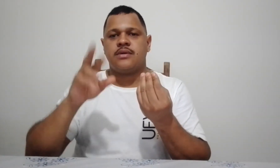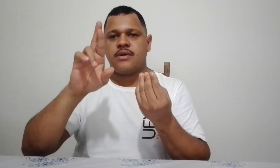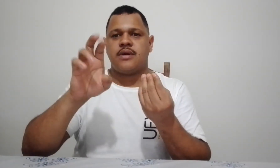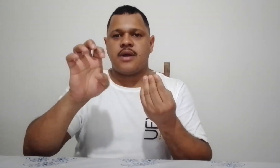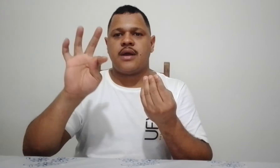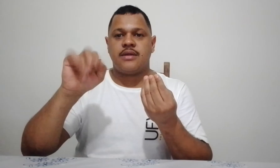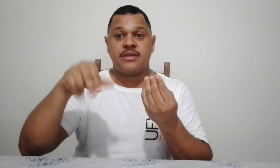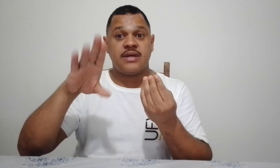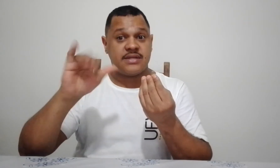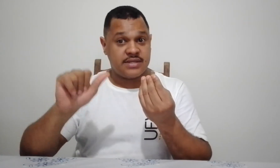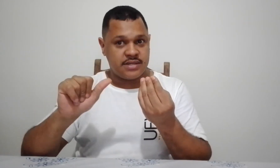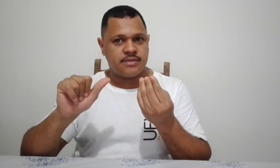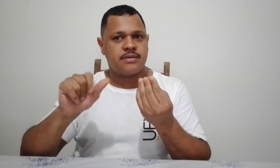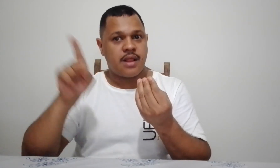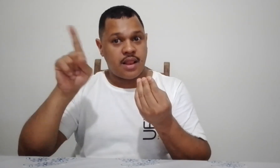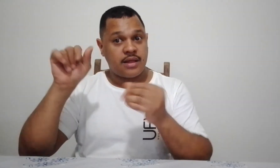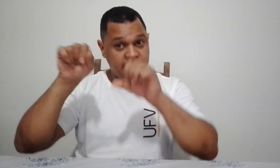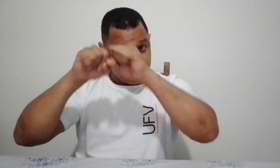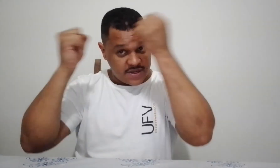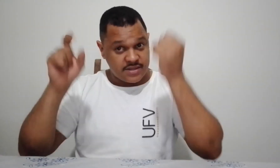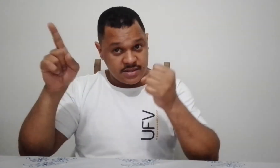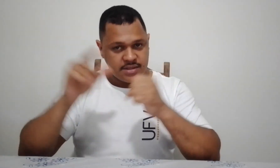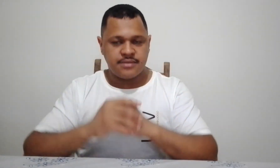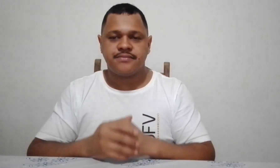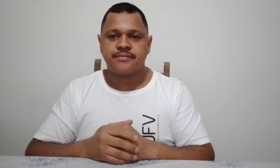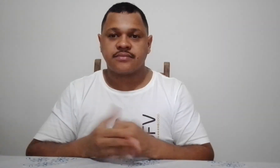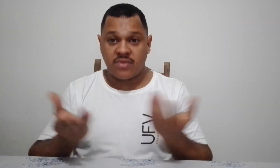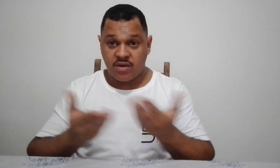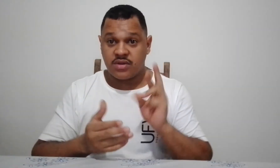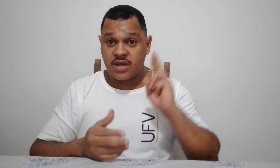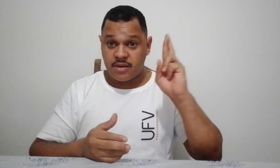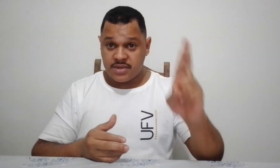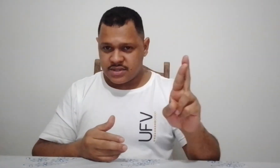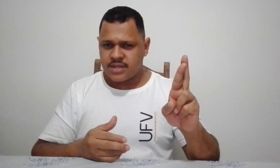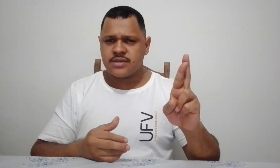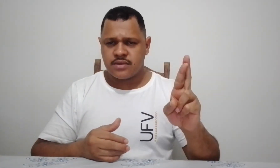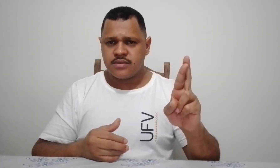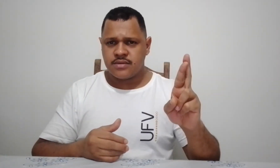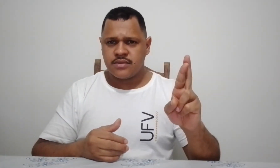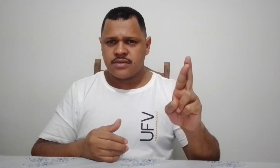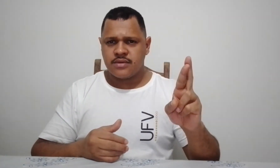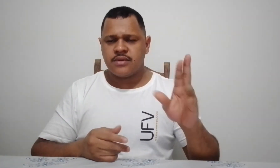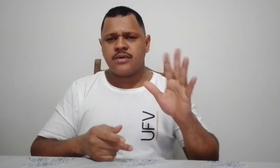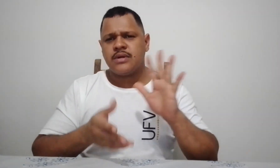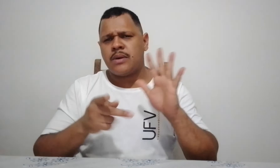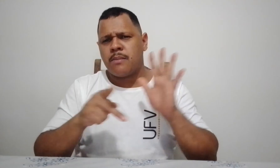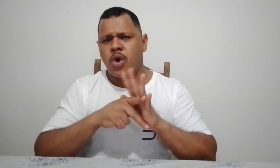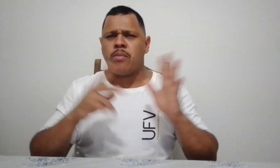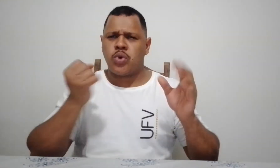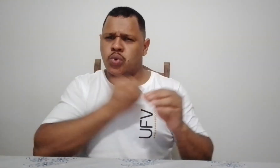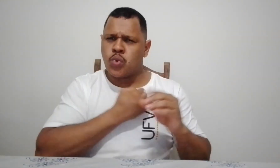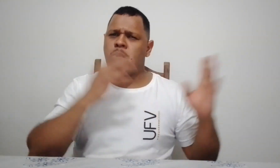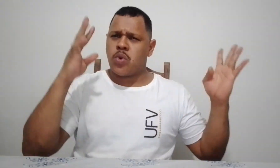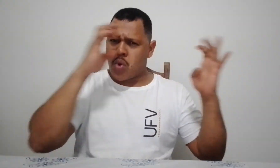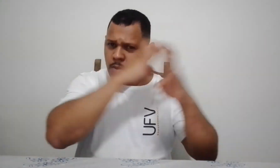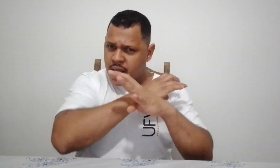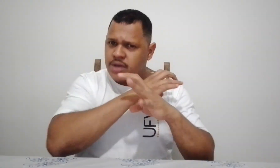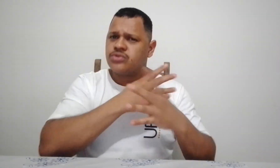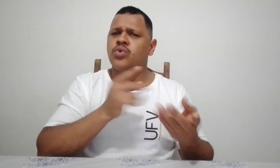física. Então, nós temos agora uma representação, a gente falou tanto em trigonometria, em número complexo hoje na aula. O que